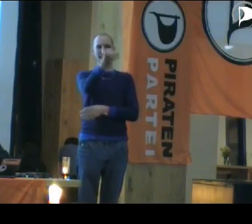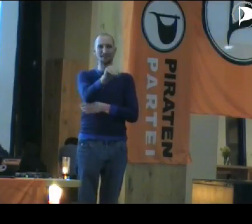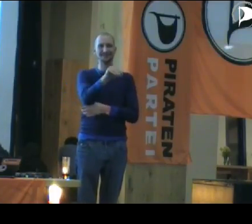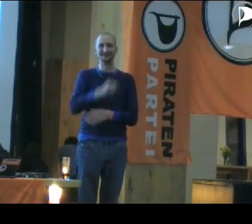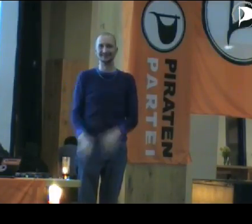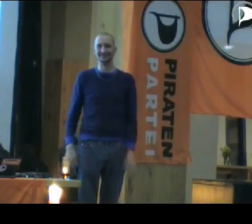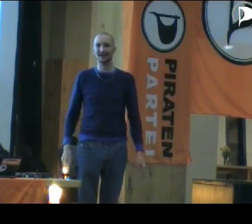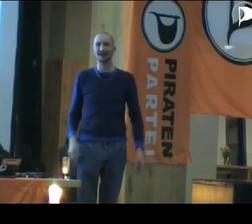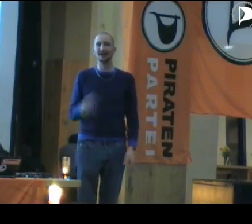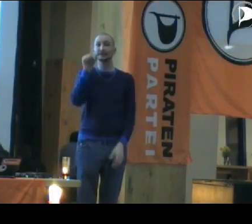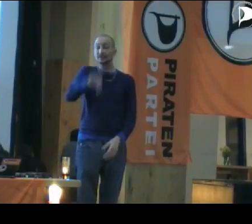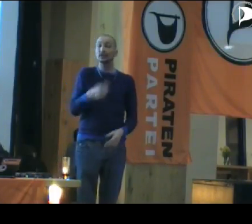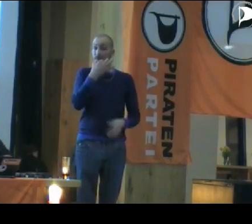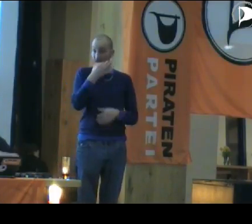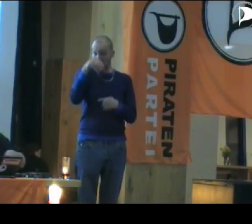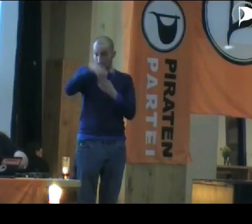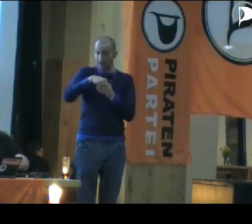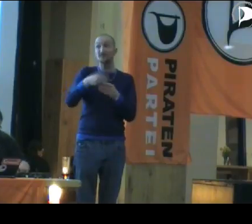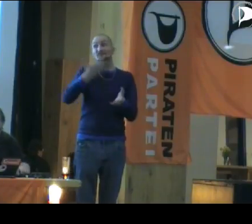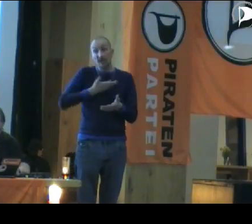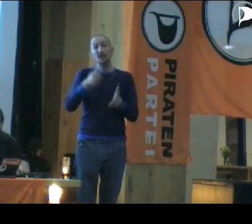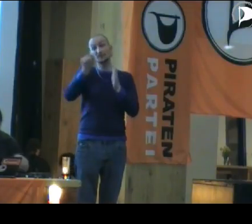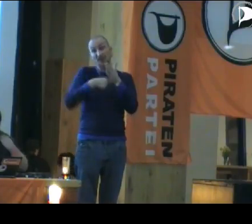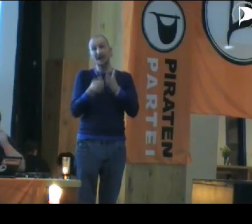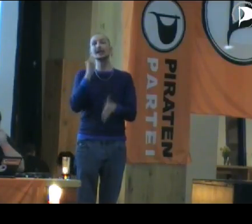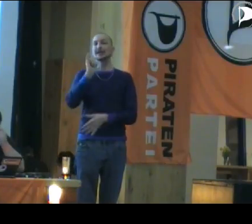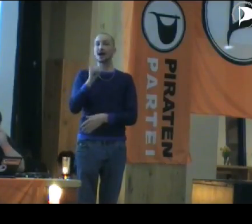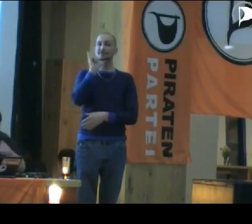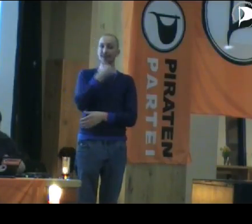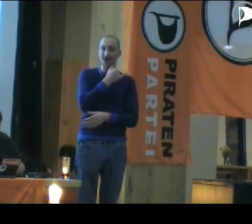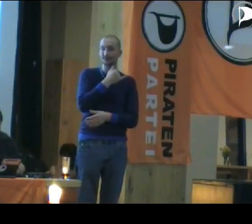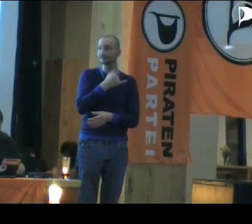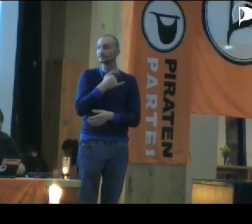die frage ist heute ist oder nicht